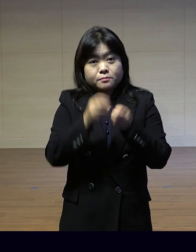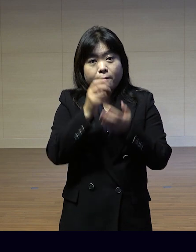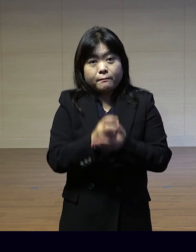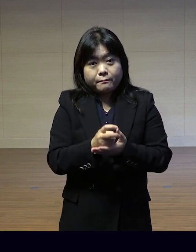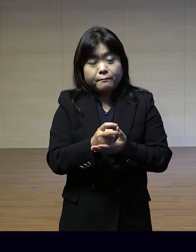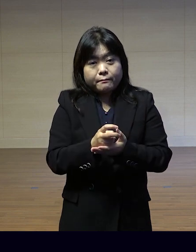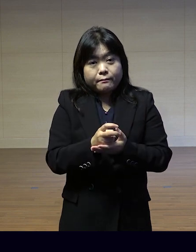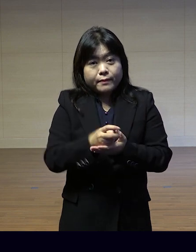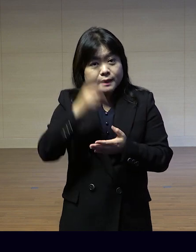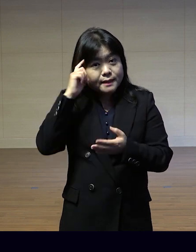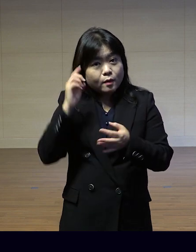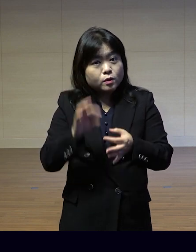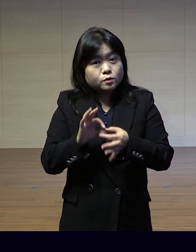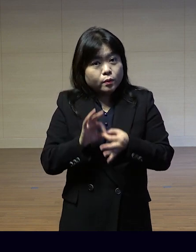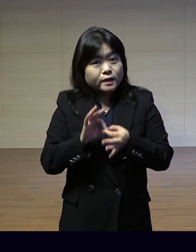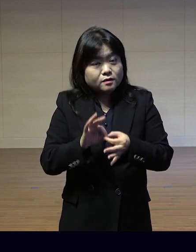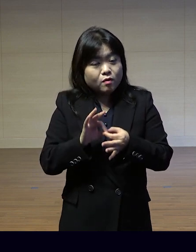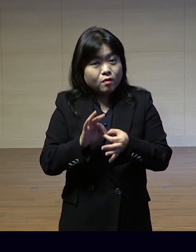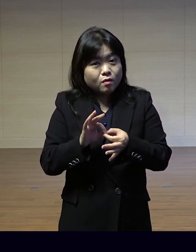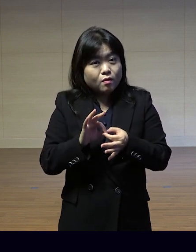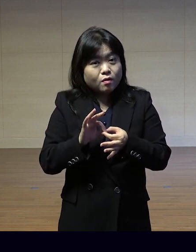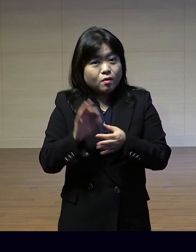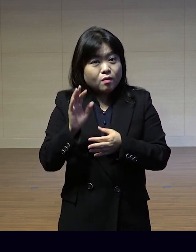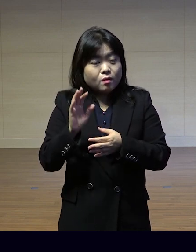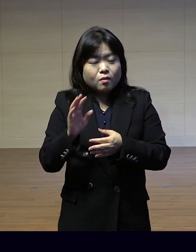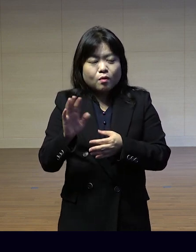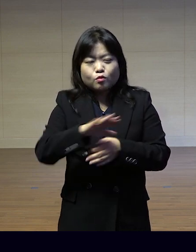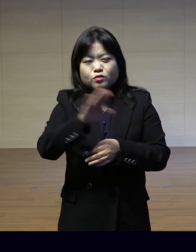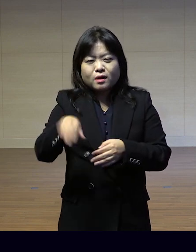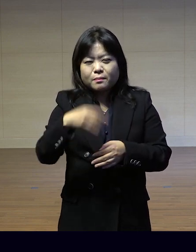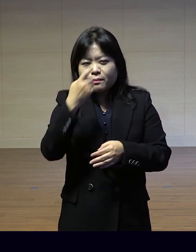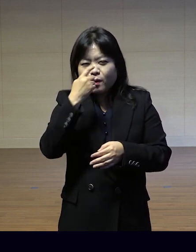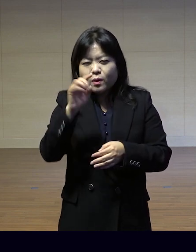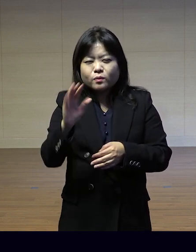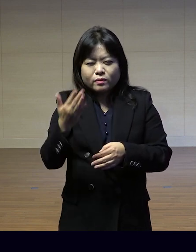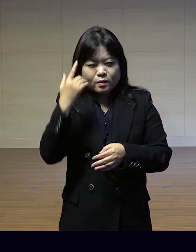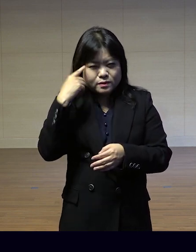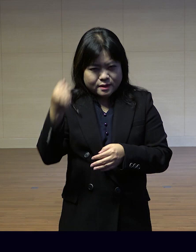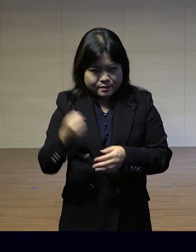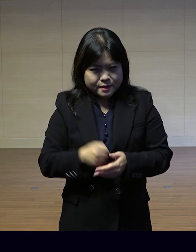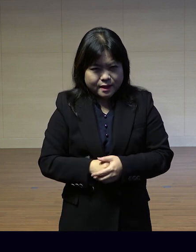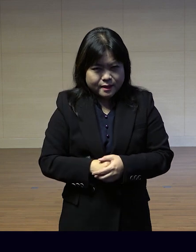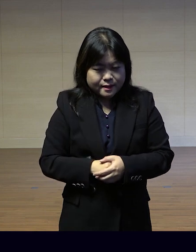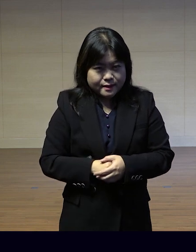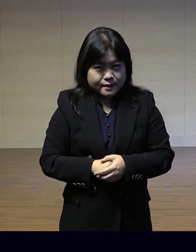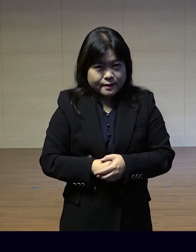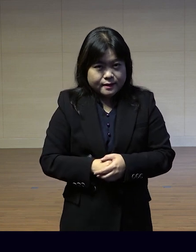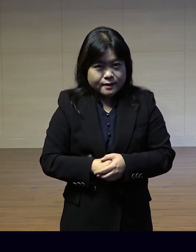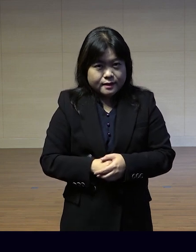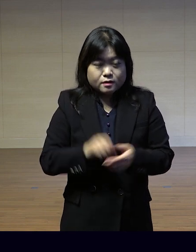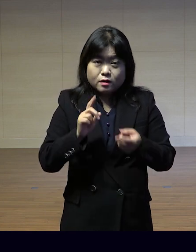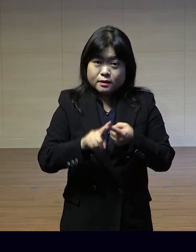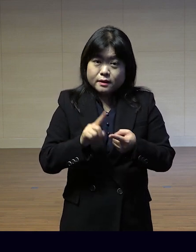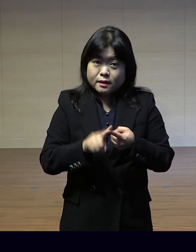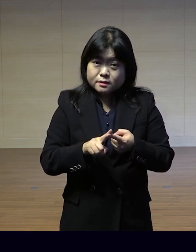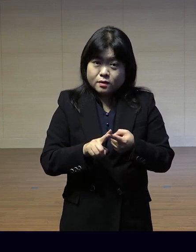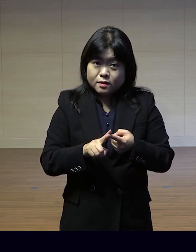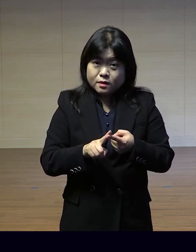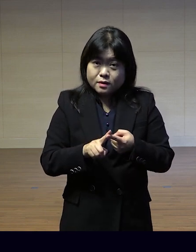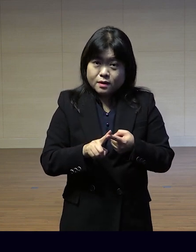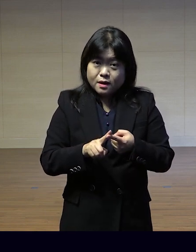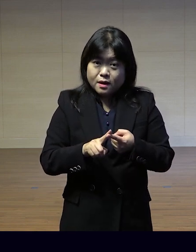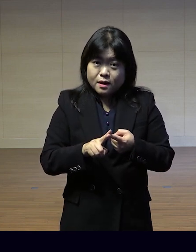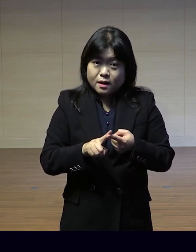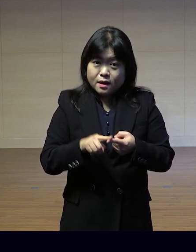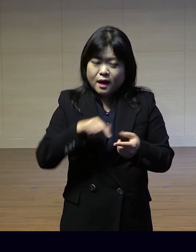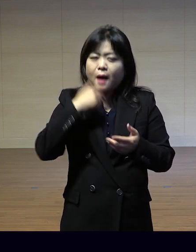변증법의 사고를 통해서 이렇게 보여주신 우리가 배워야 할 점들이라고 이렇게 해두신 여기에 대해서 저는 정말로